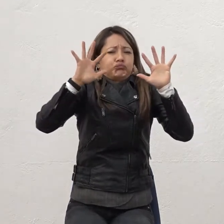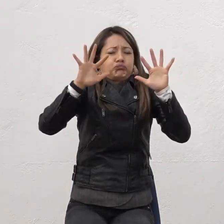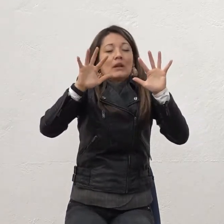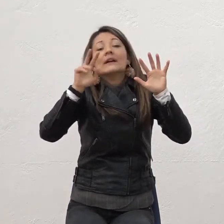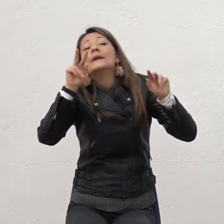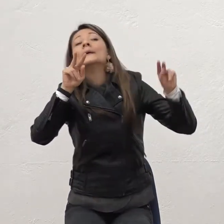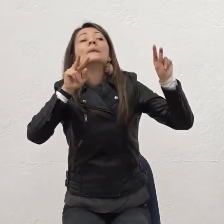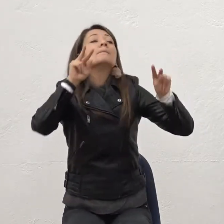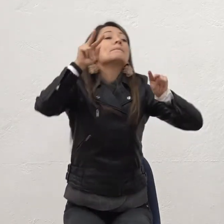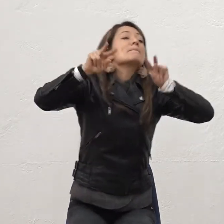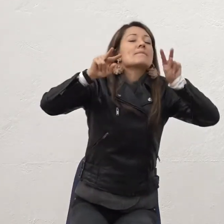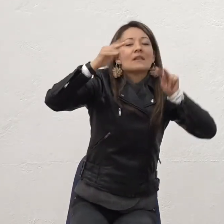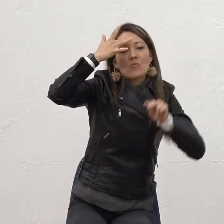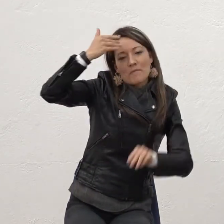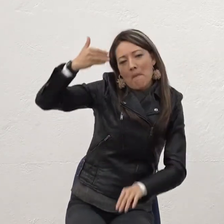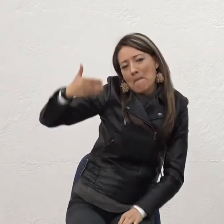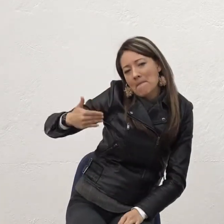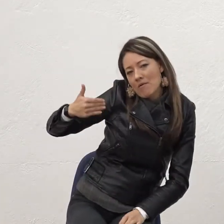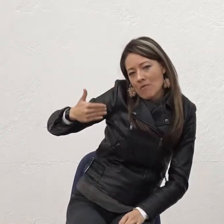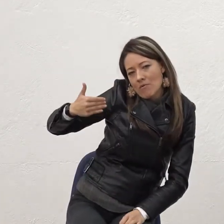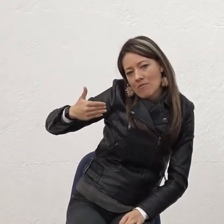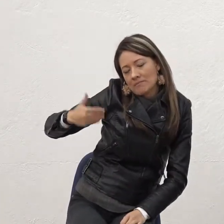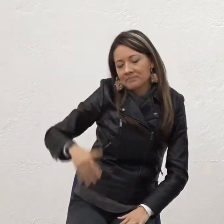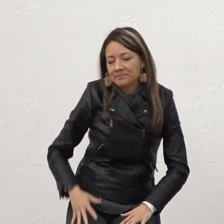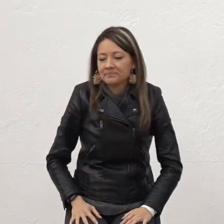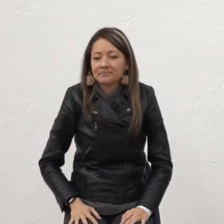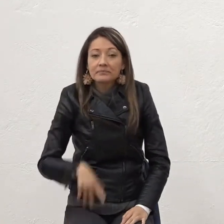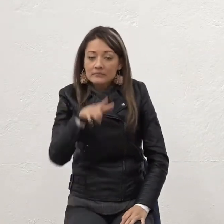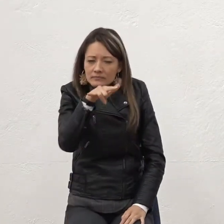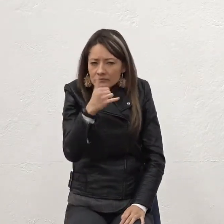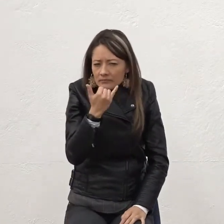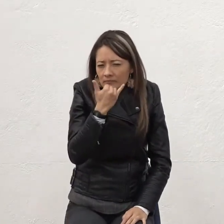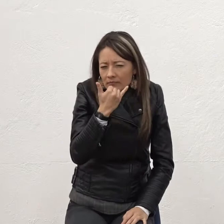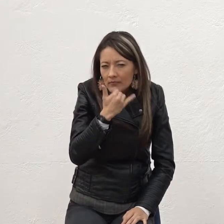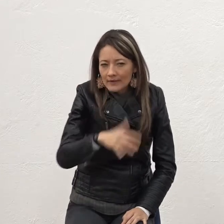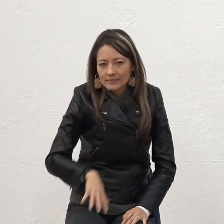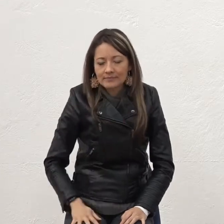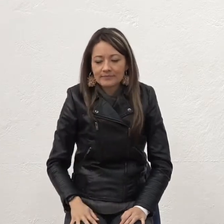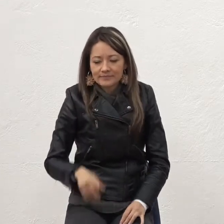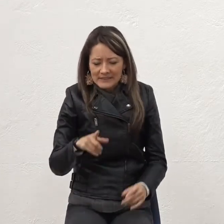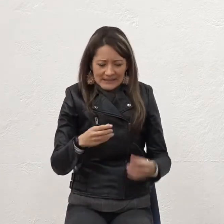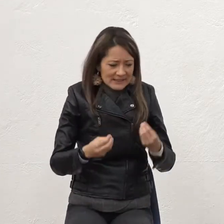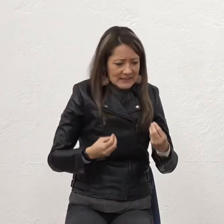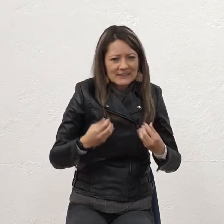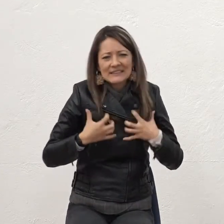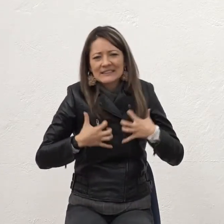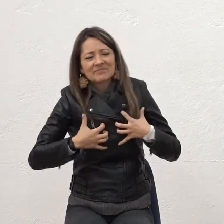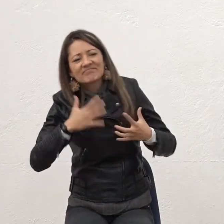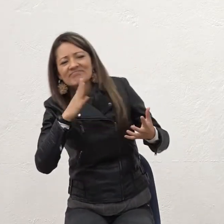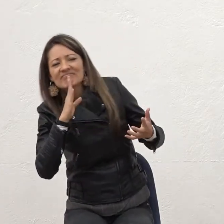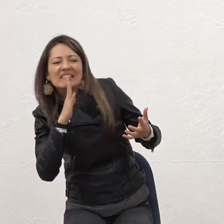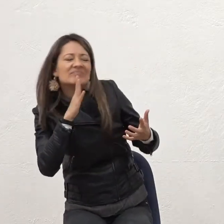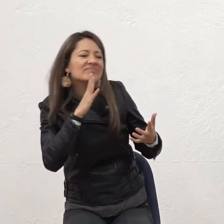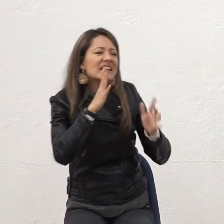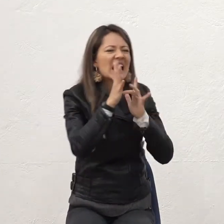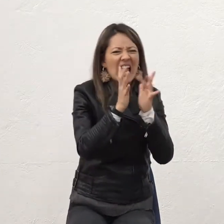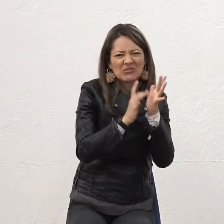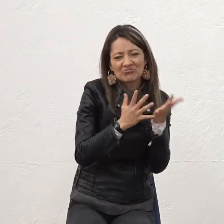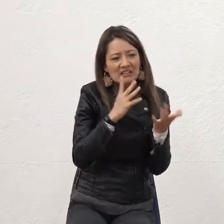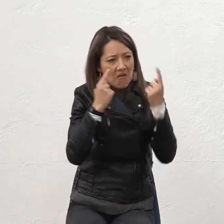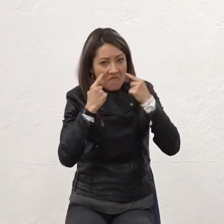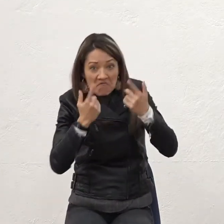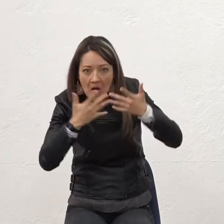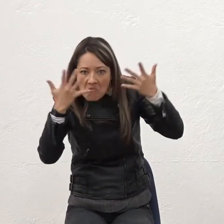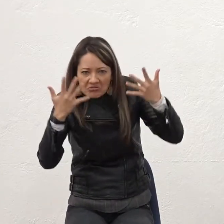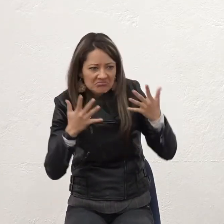era pequeño de estatura. Y esto lo llevó a traerle como, ¿quién es ese hombre? ¡Qué fama,